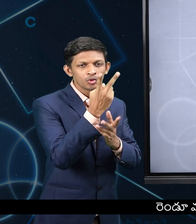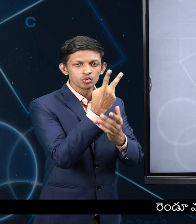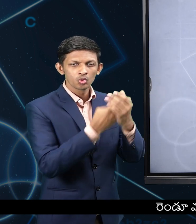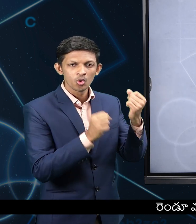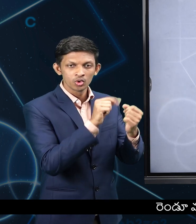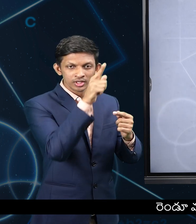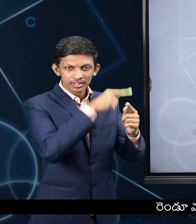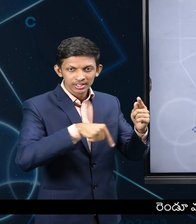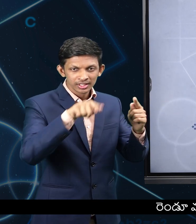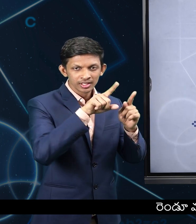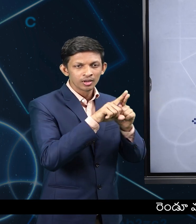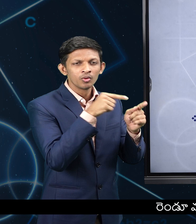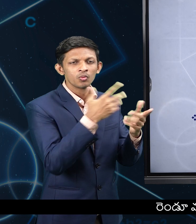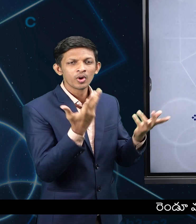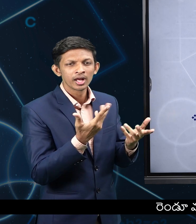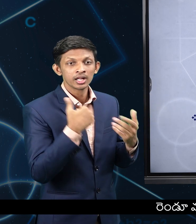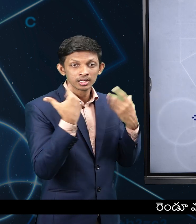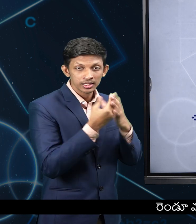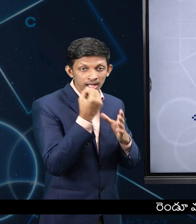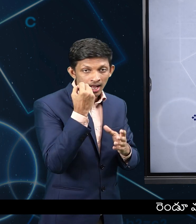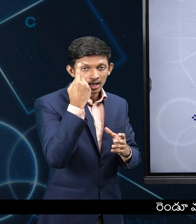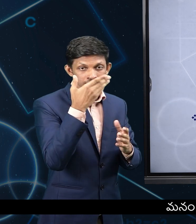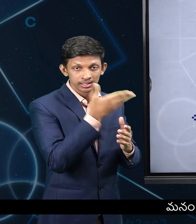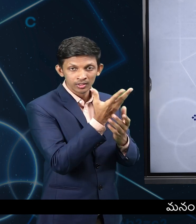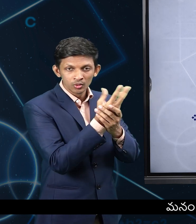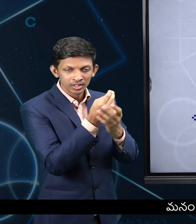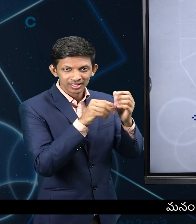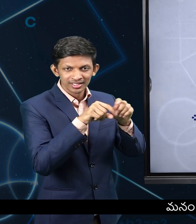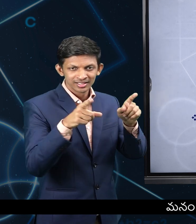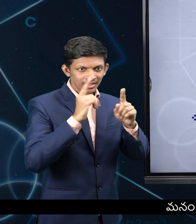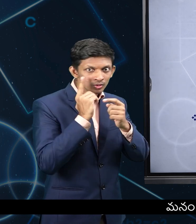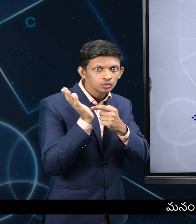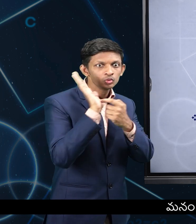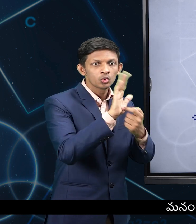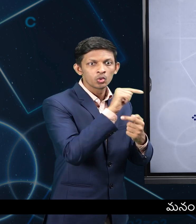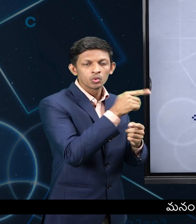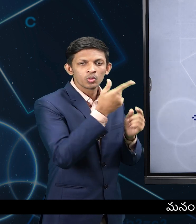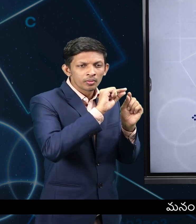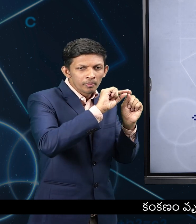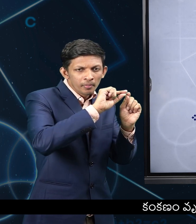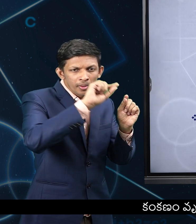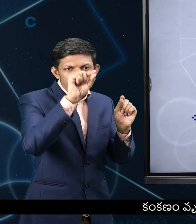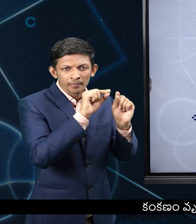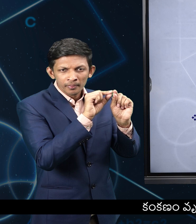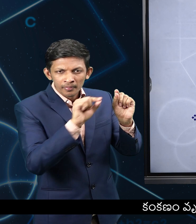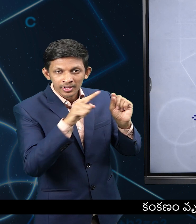రెండు వృత్తాకార ఆకారాలు అయినప్పటికీ మనం అర్థం చేసుకున్నది ఏమిటంటే కంకణం వృత్తం